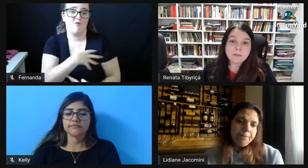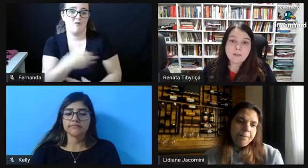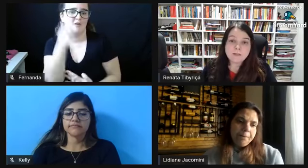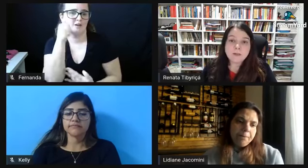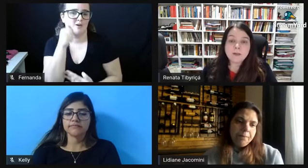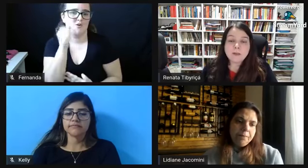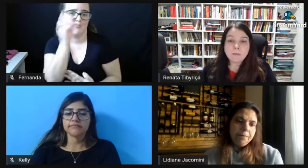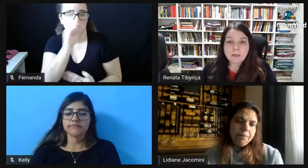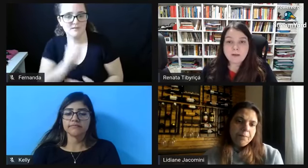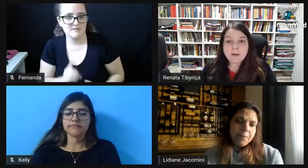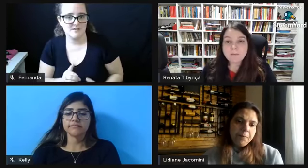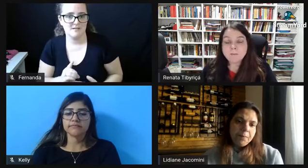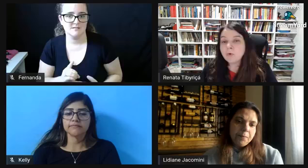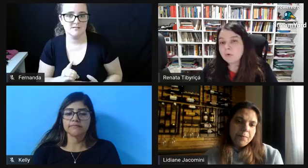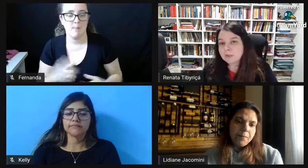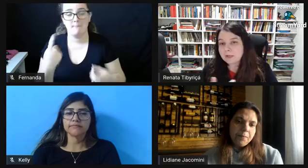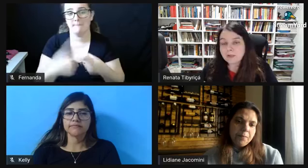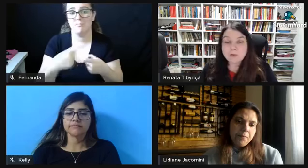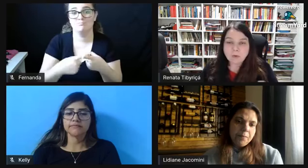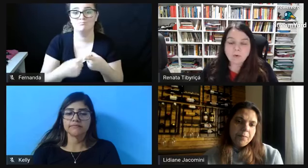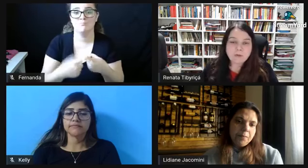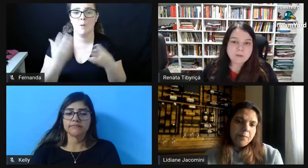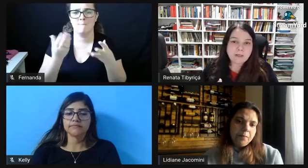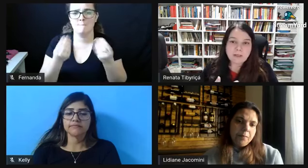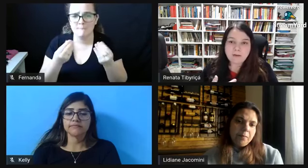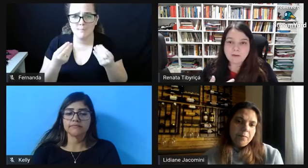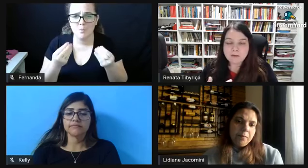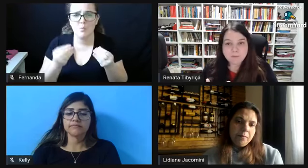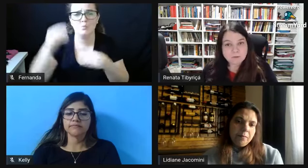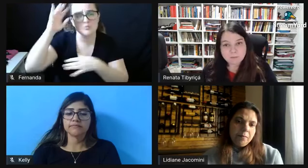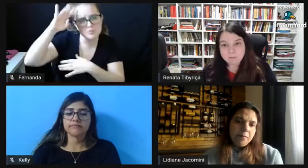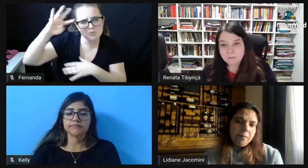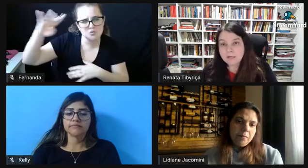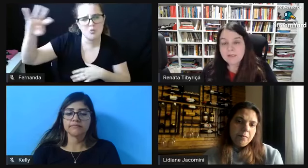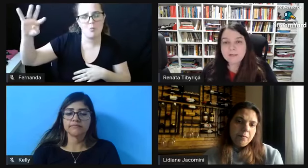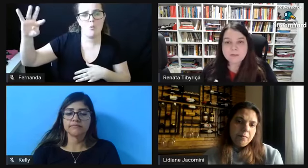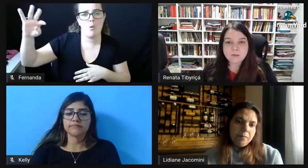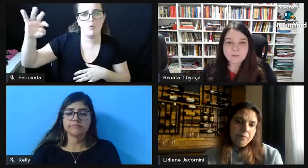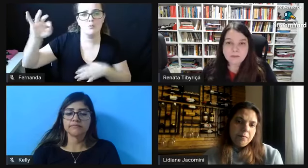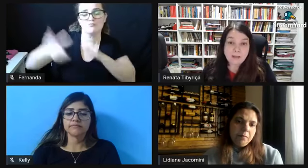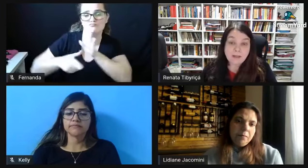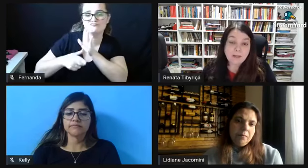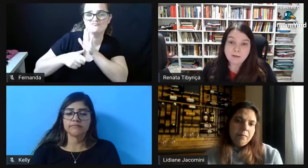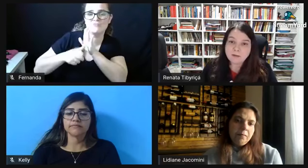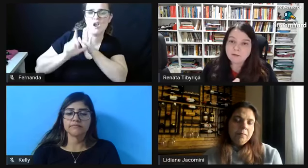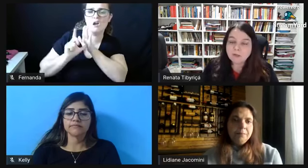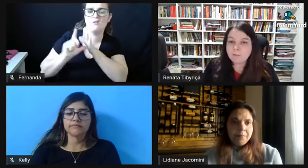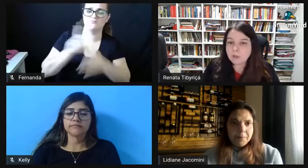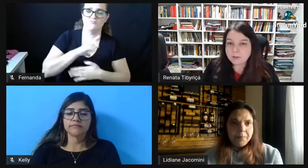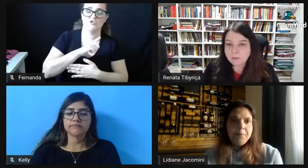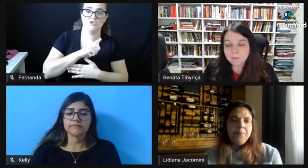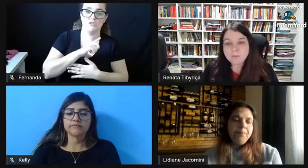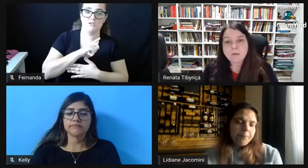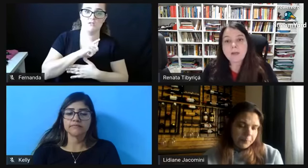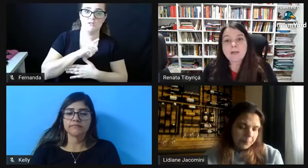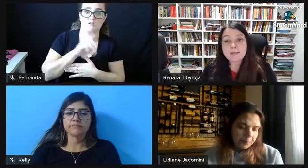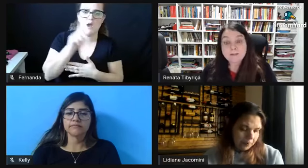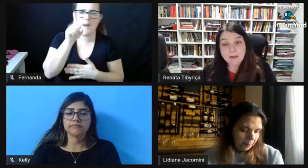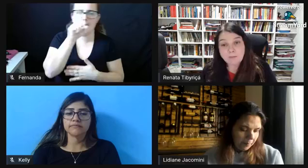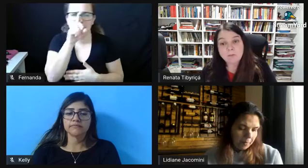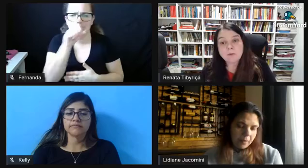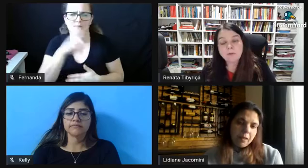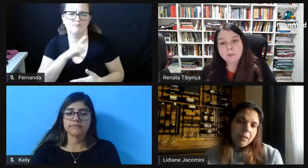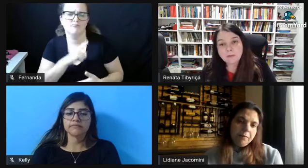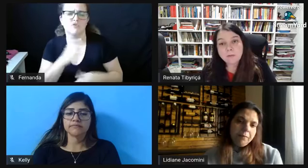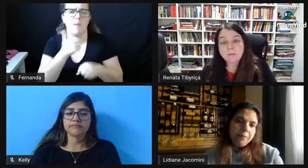com deficiência, porque muitos daqueles sonhos que as mães têm, de repente até profissionais,